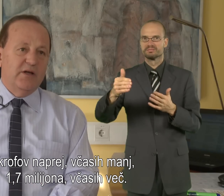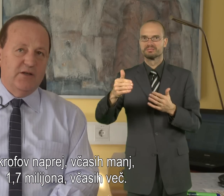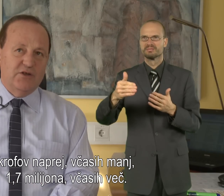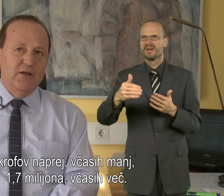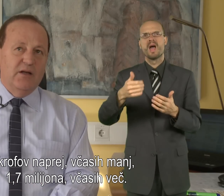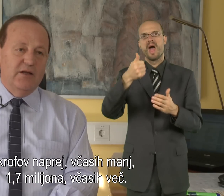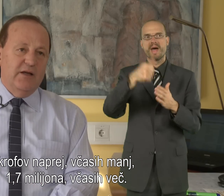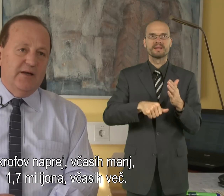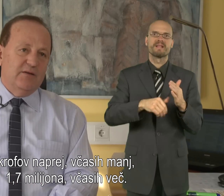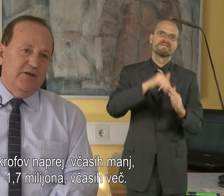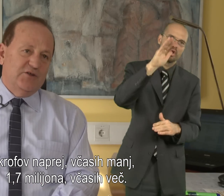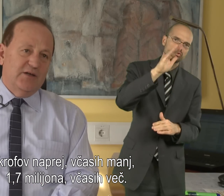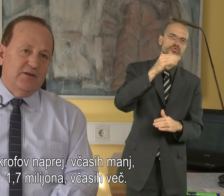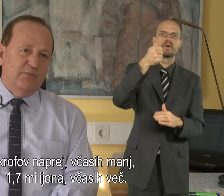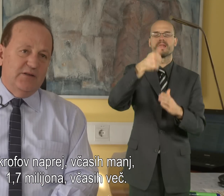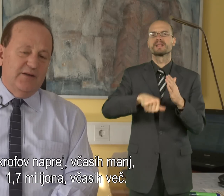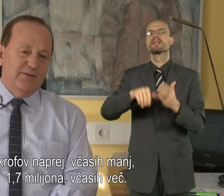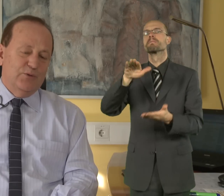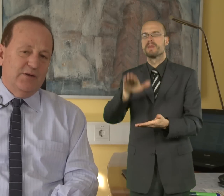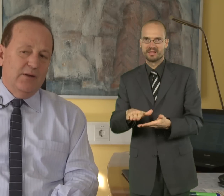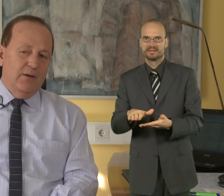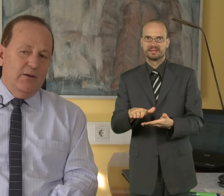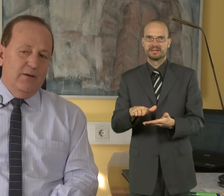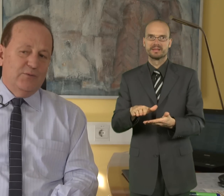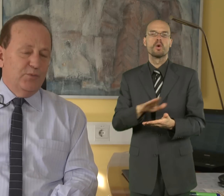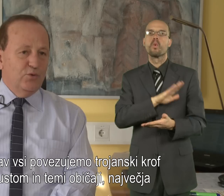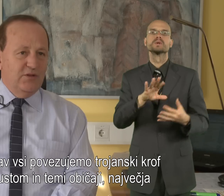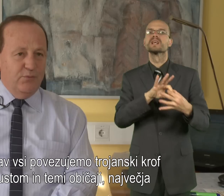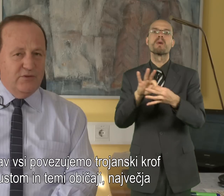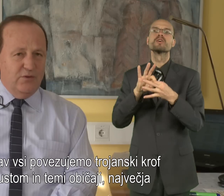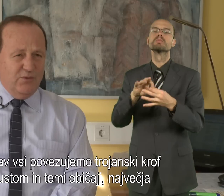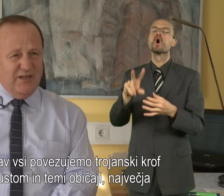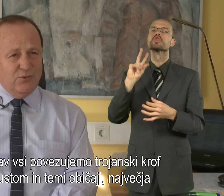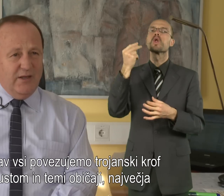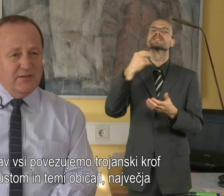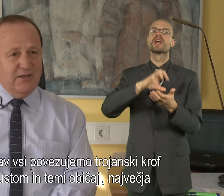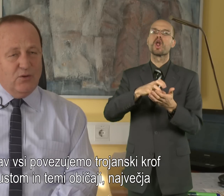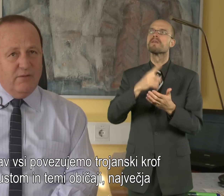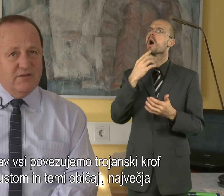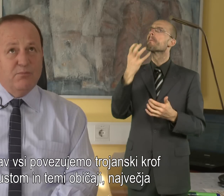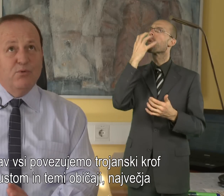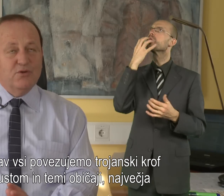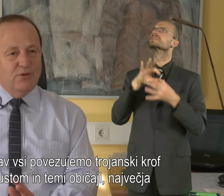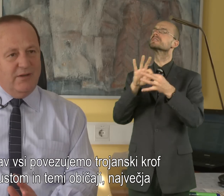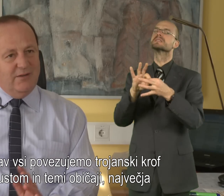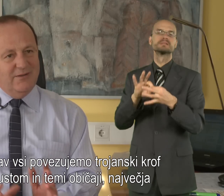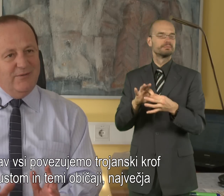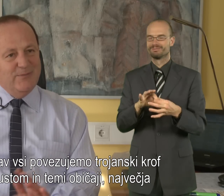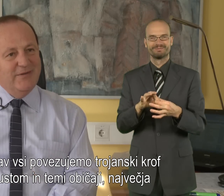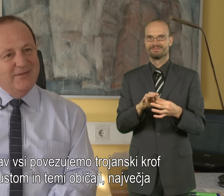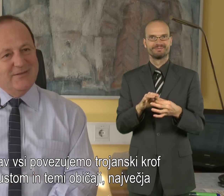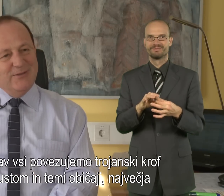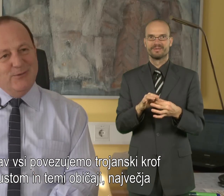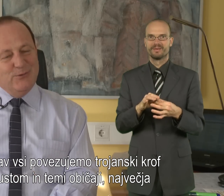težko je reči, enkrat več, enkrat manj, tako da, čeprav vsi povezujemo ta trojanski krof z pustom ali ne